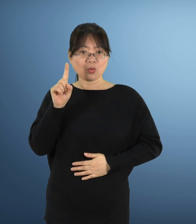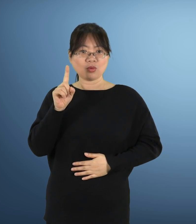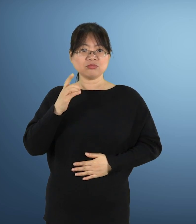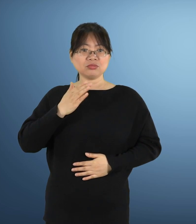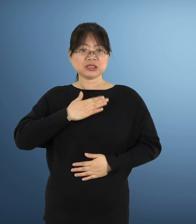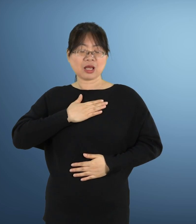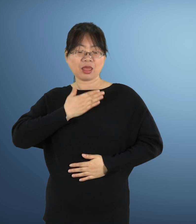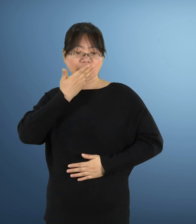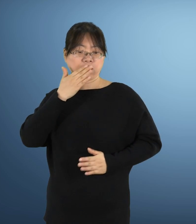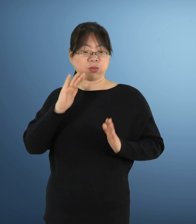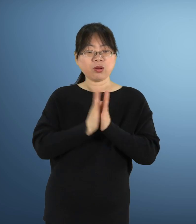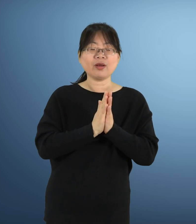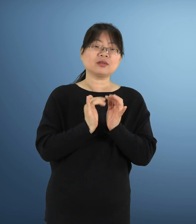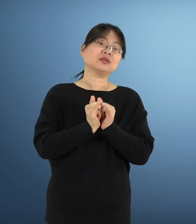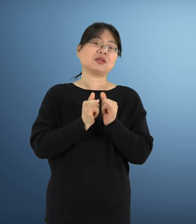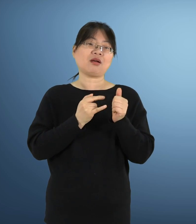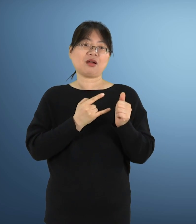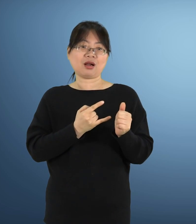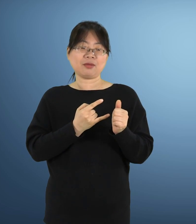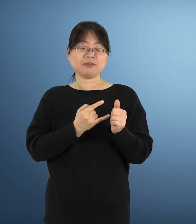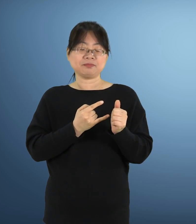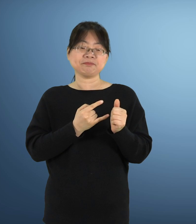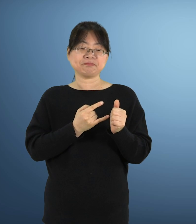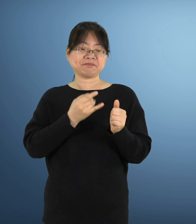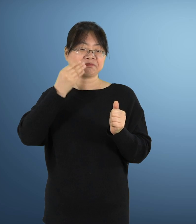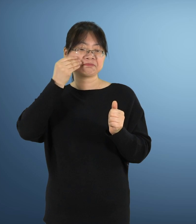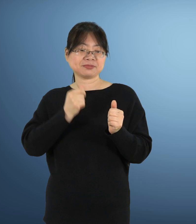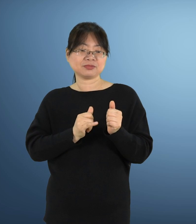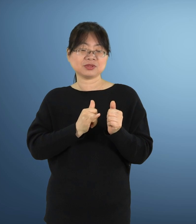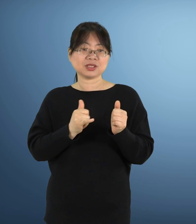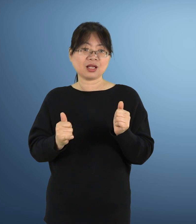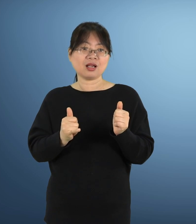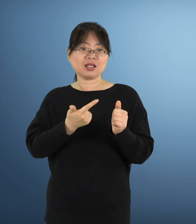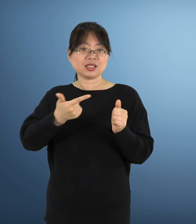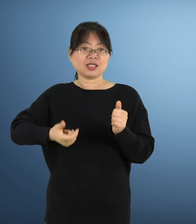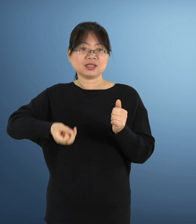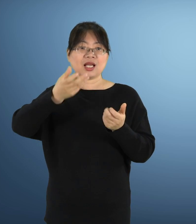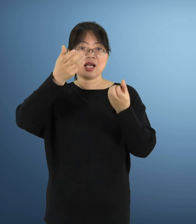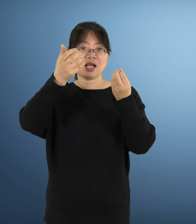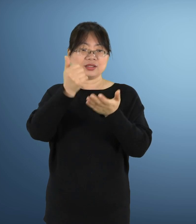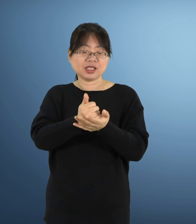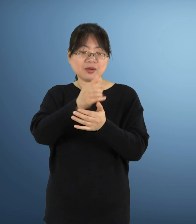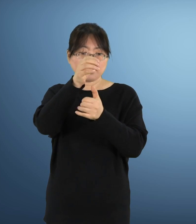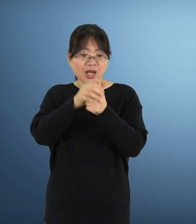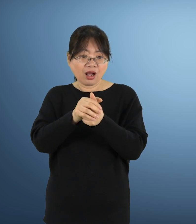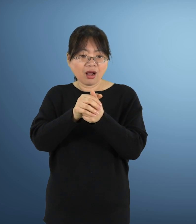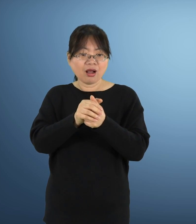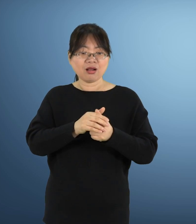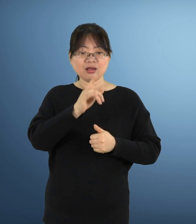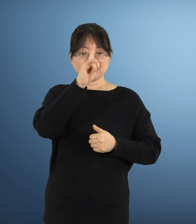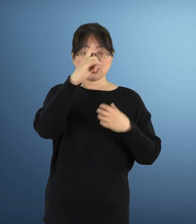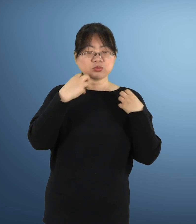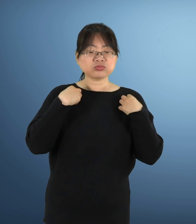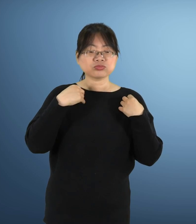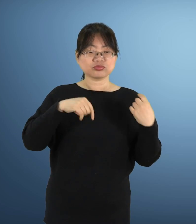파에서 대제사장을 하는 것이 훨씬 정부 운영에